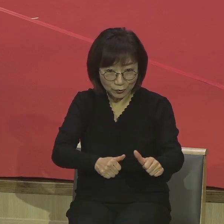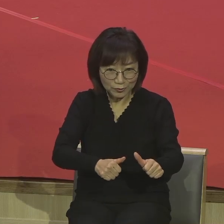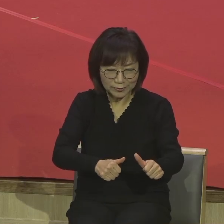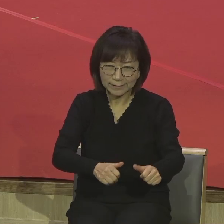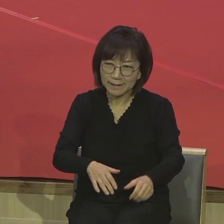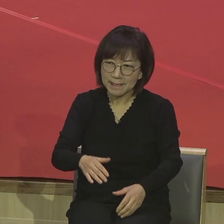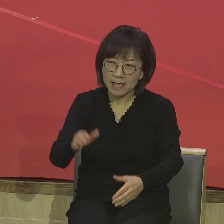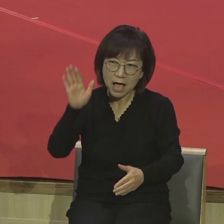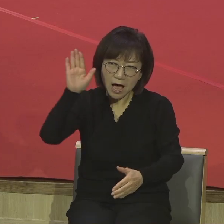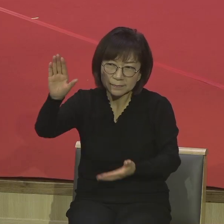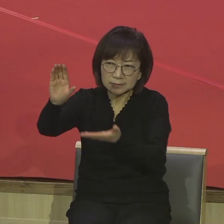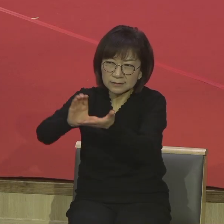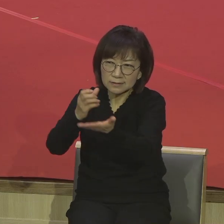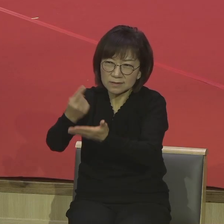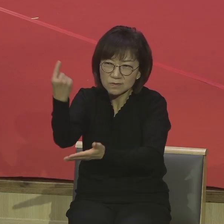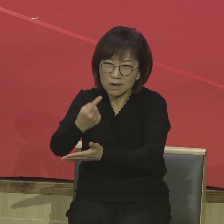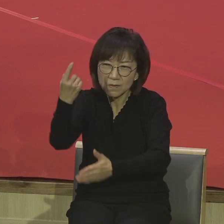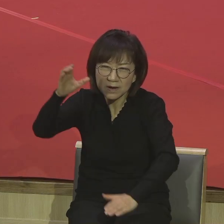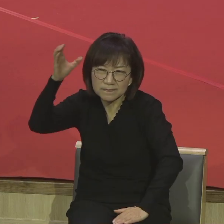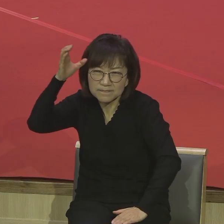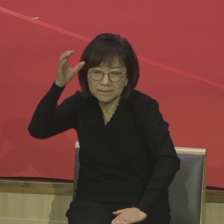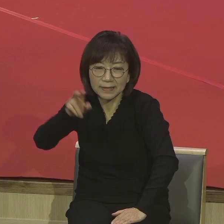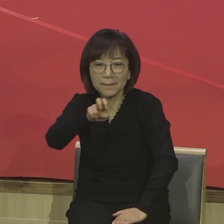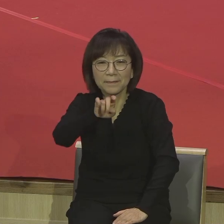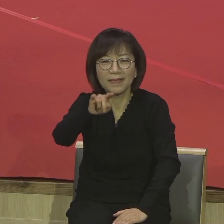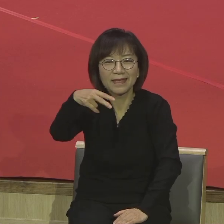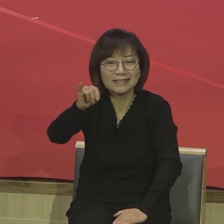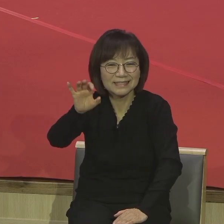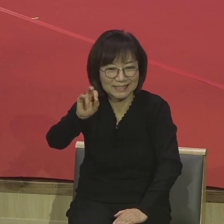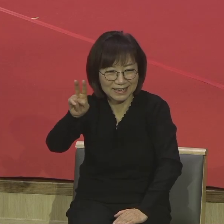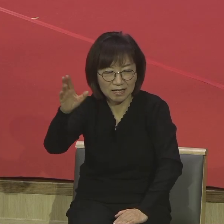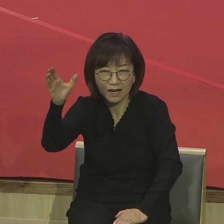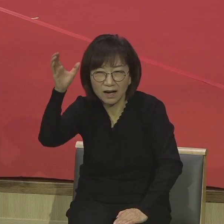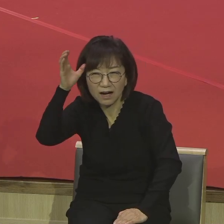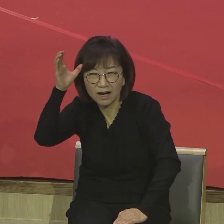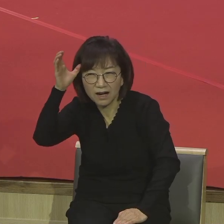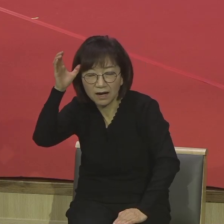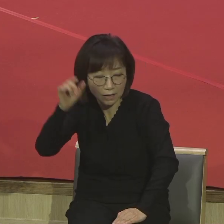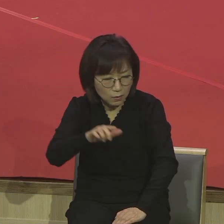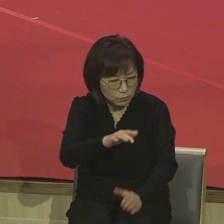기다렸는데 이 예수를 메시아로 믿을 수가 없었어요.